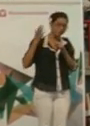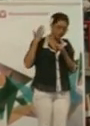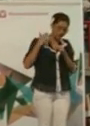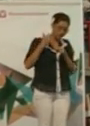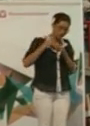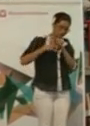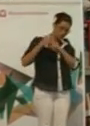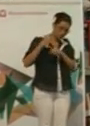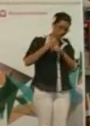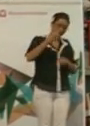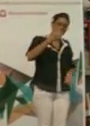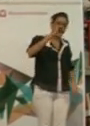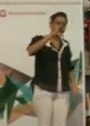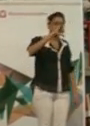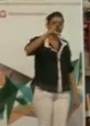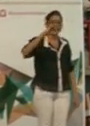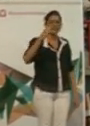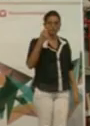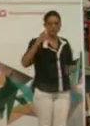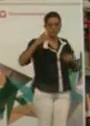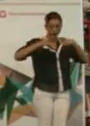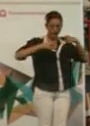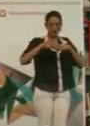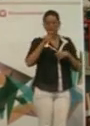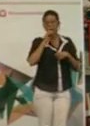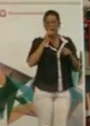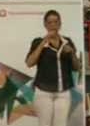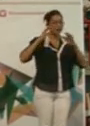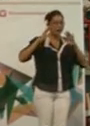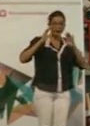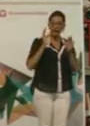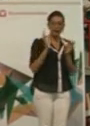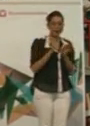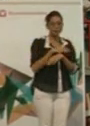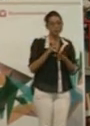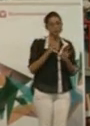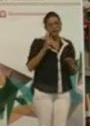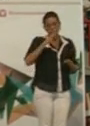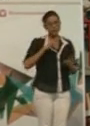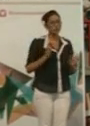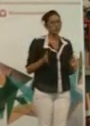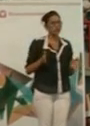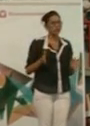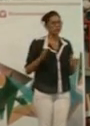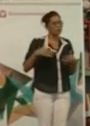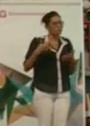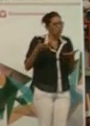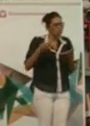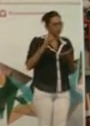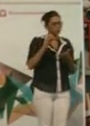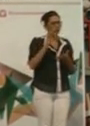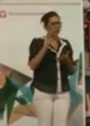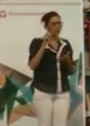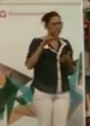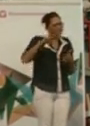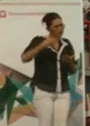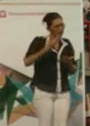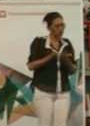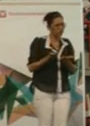1991. Se eles foram criados por conta da Guerra Fria, é como se fosse